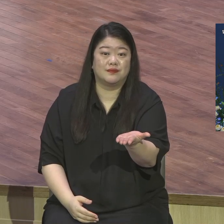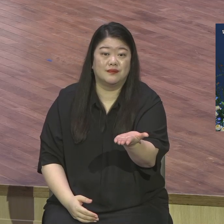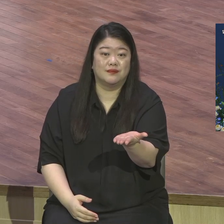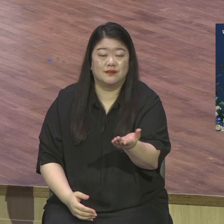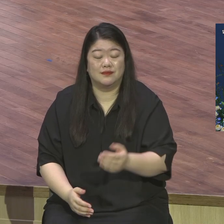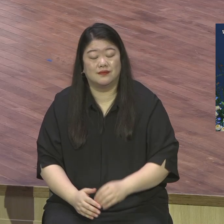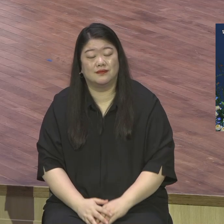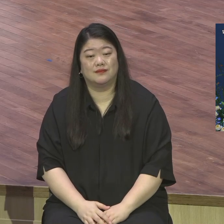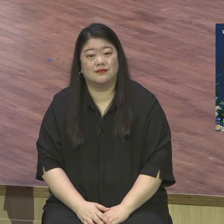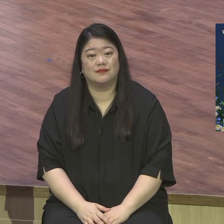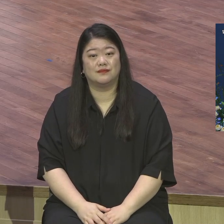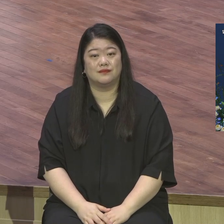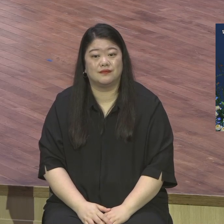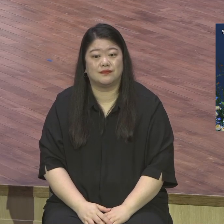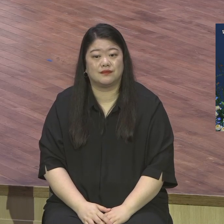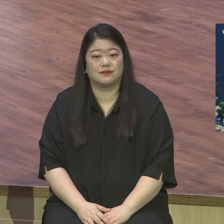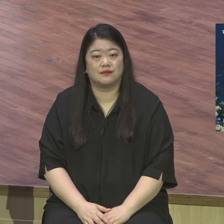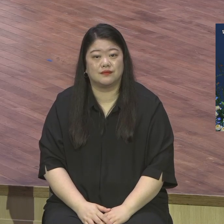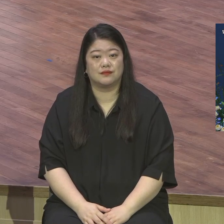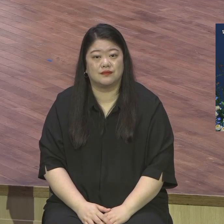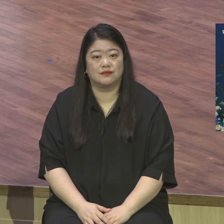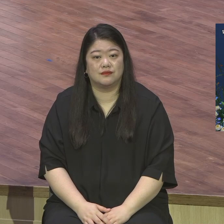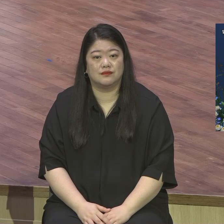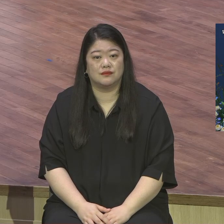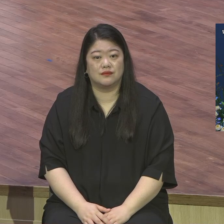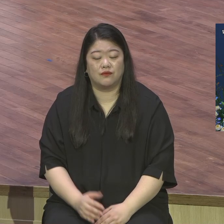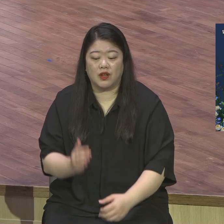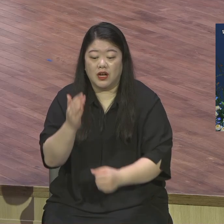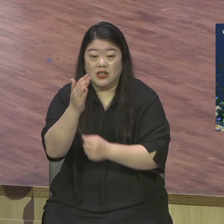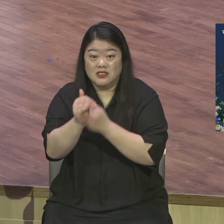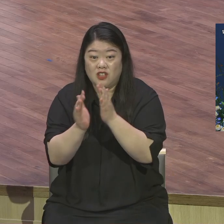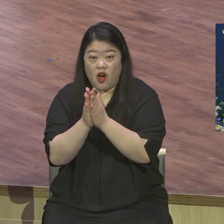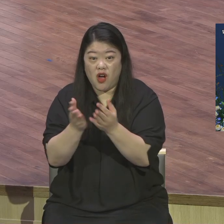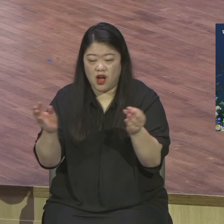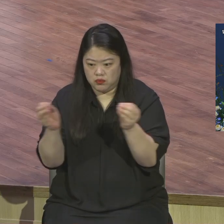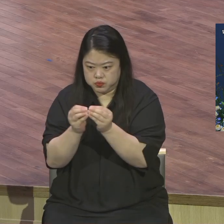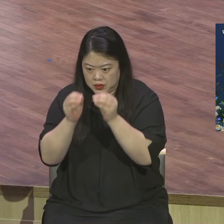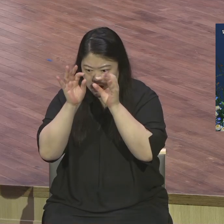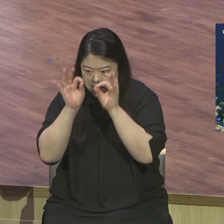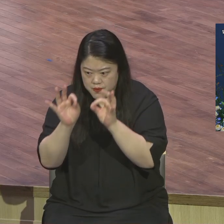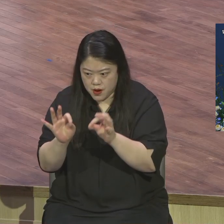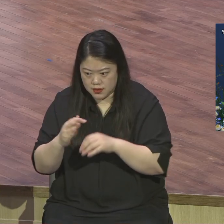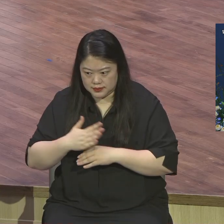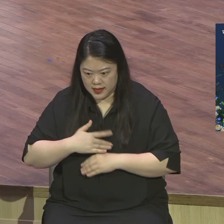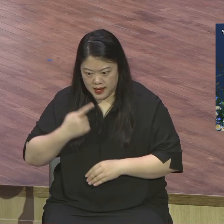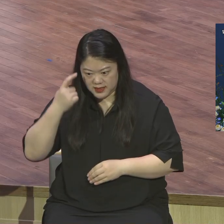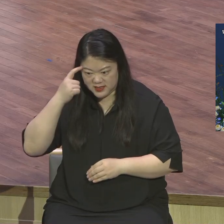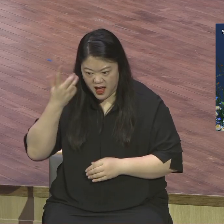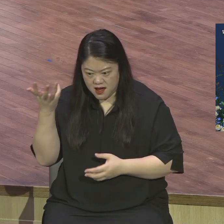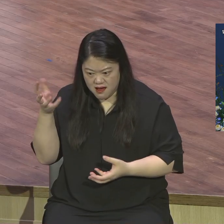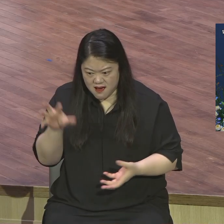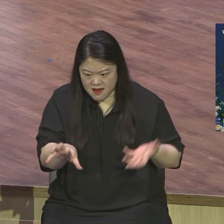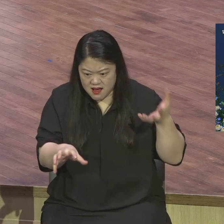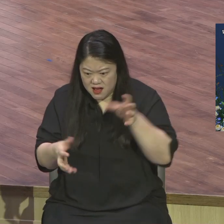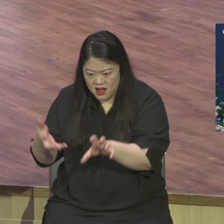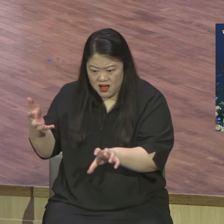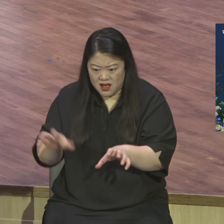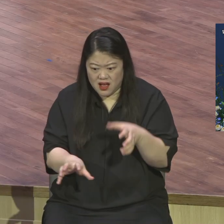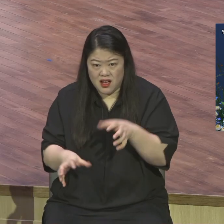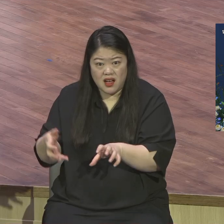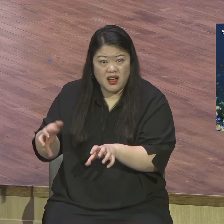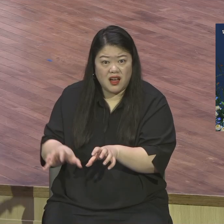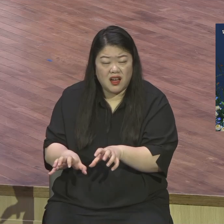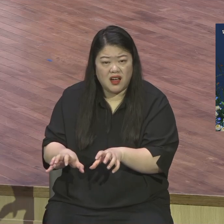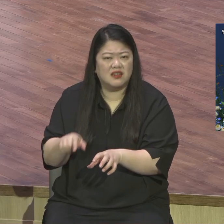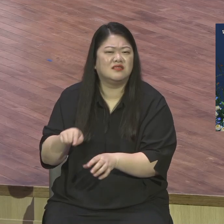성경 해석을 인위적으로 무리한 해석을 하기 때문에 그렇게 문제가 생긴 것입니다.